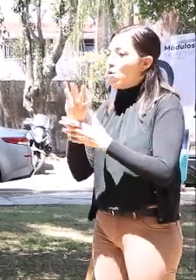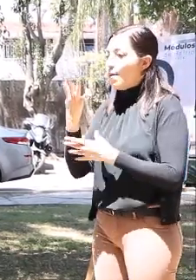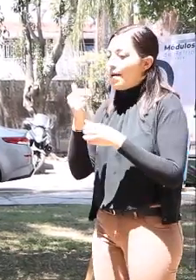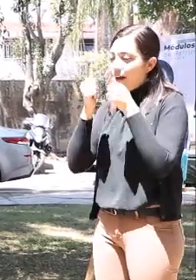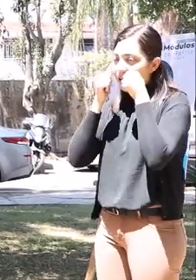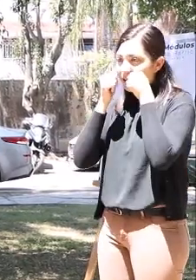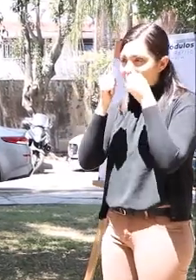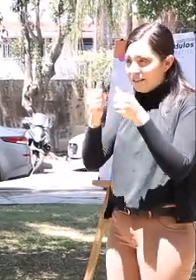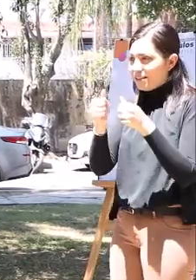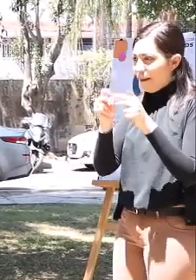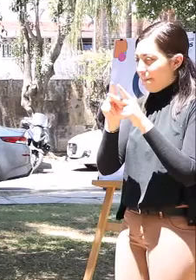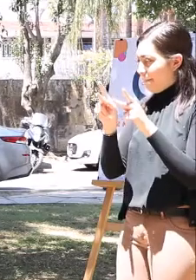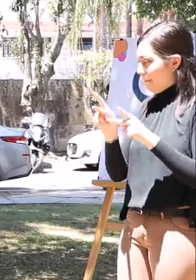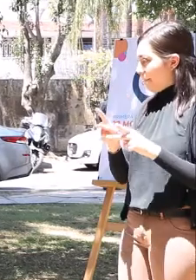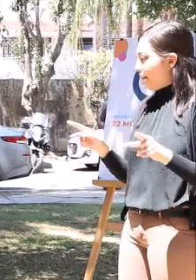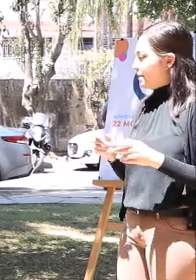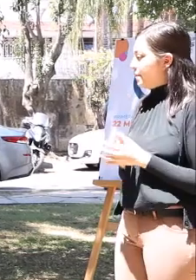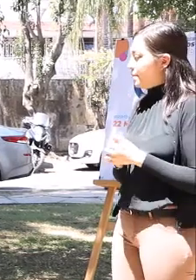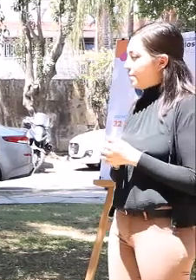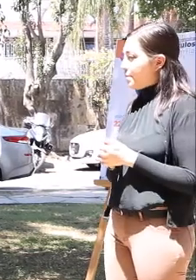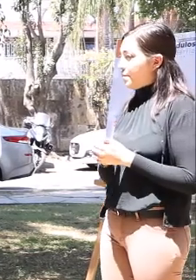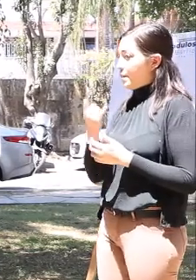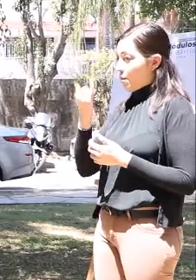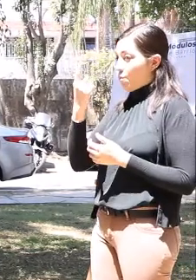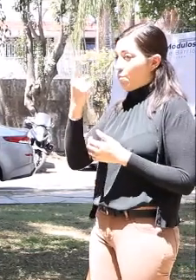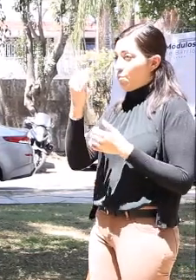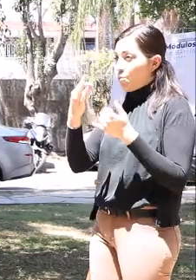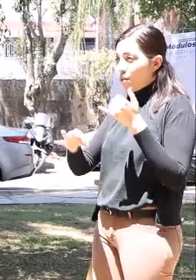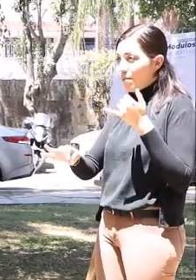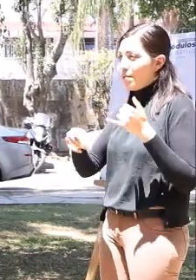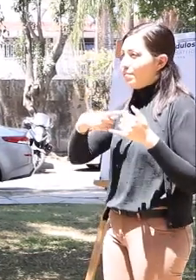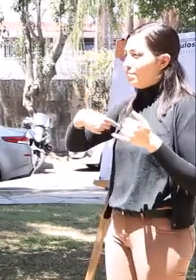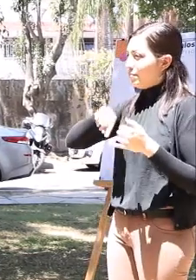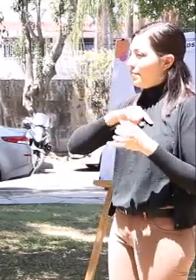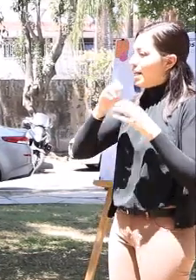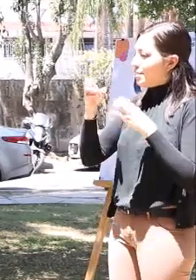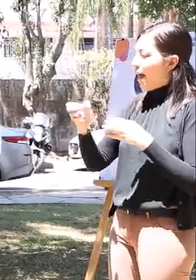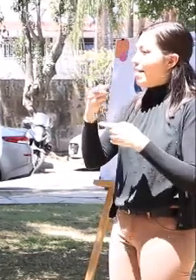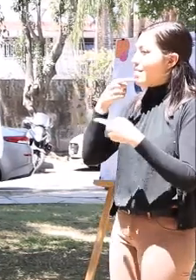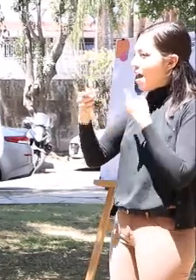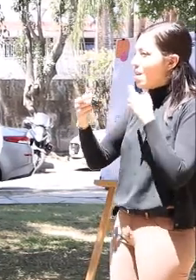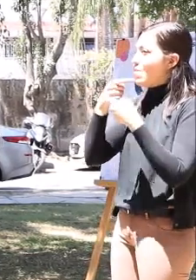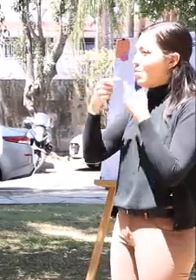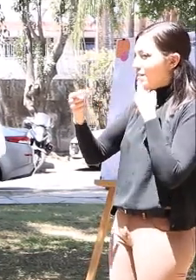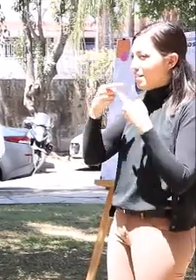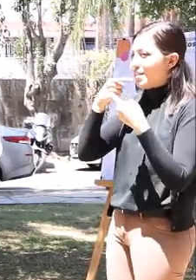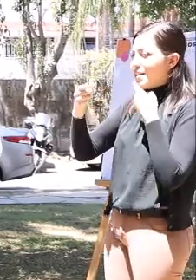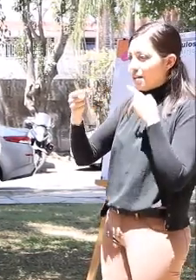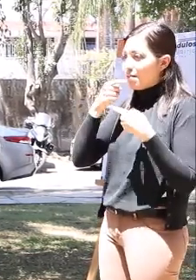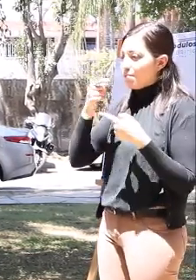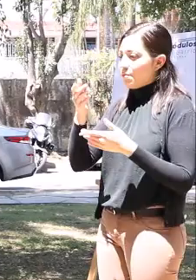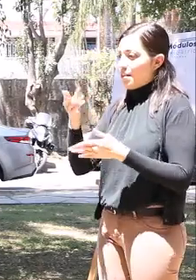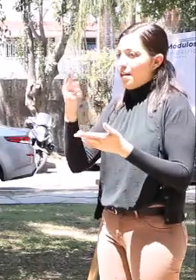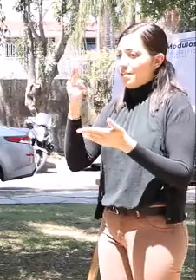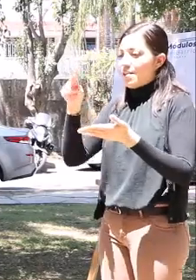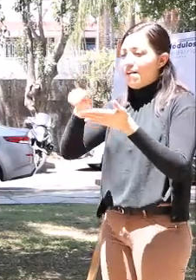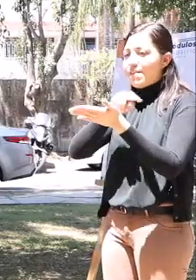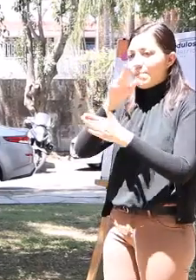construcción de paz. Y por último, estamos en diálogo para convertir en un convenio